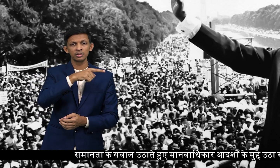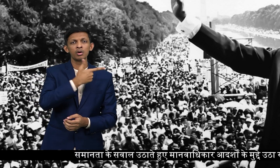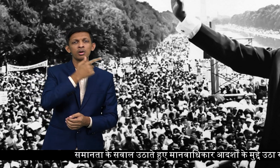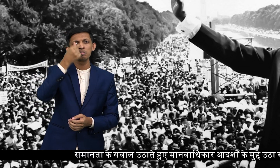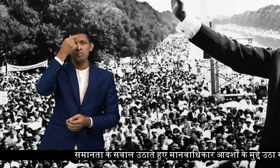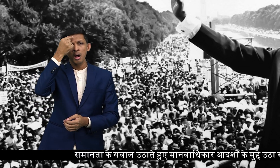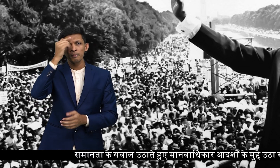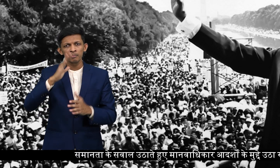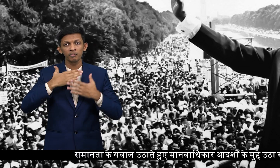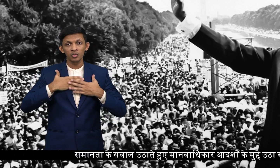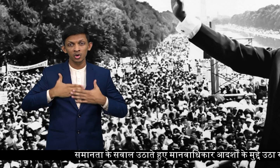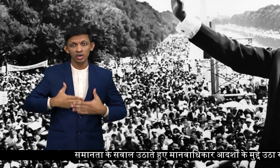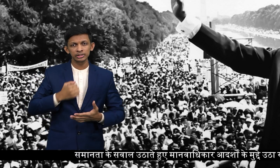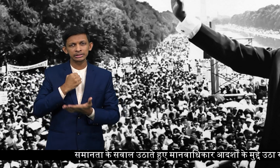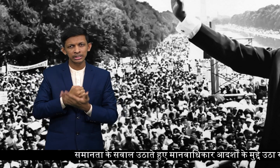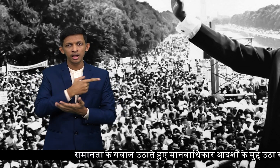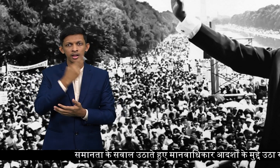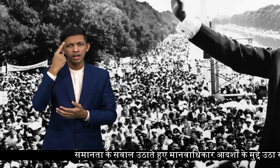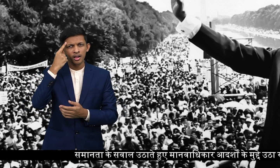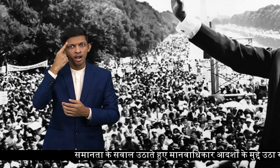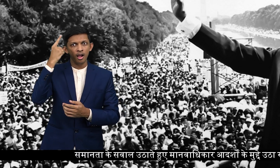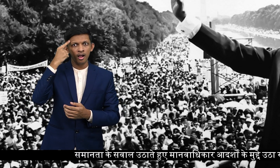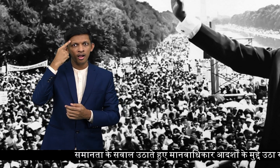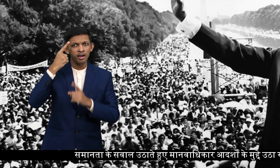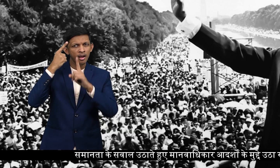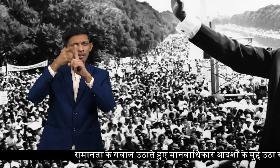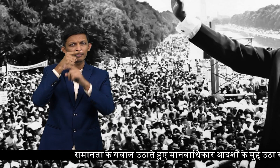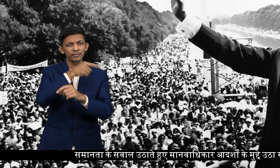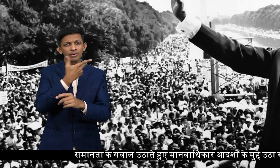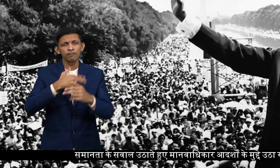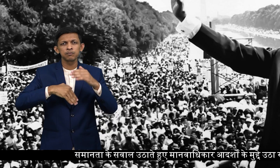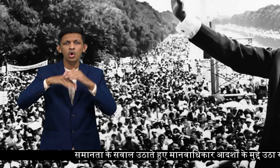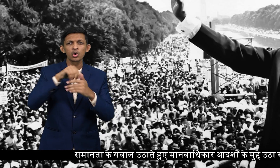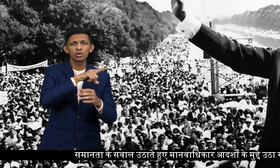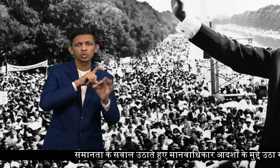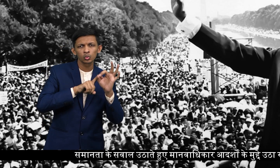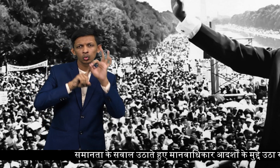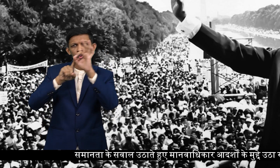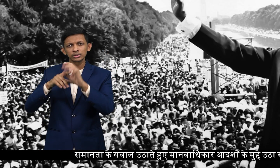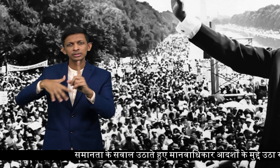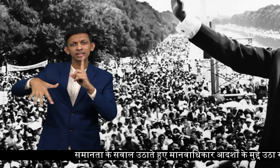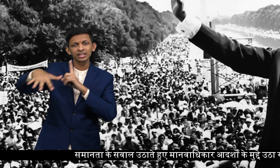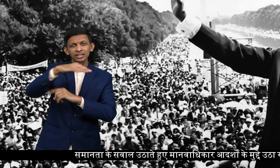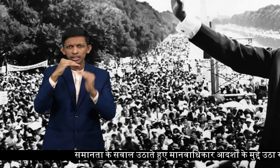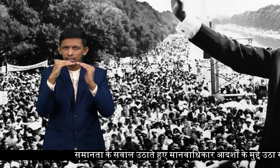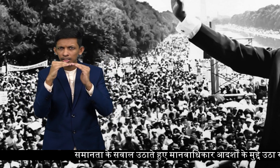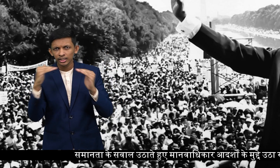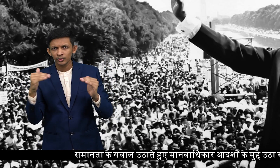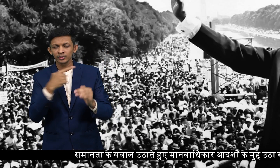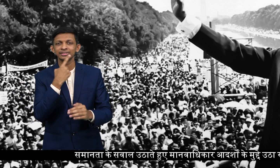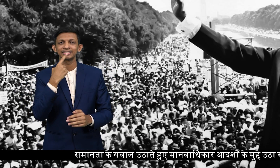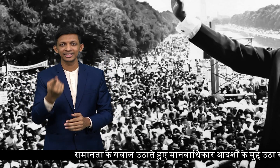समानता के सवाल उठाते हुए मानवाधिकार आदेशों के मुद्दे उठा रहे थे।